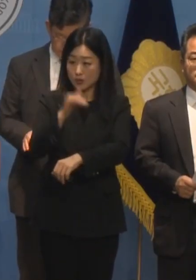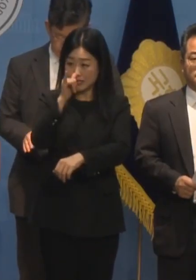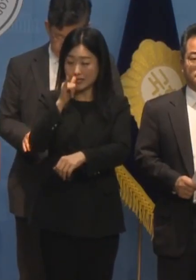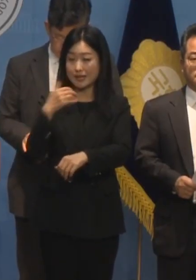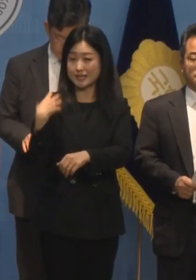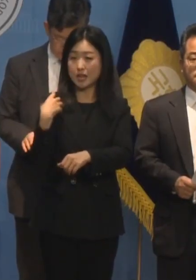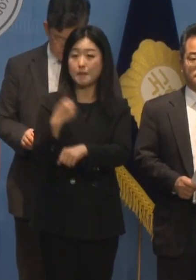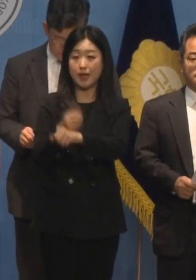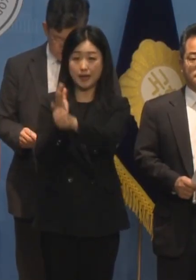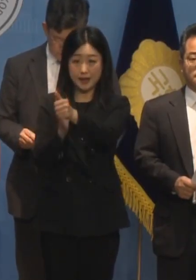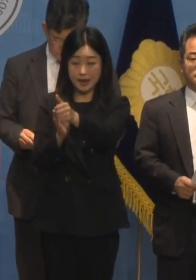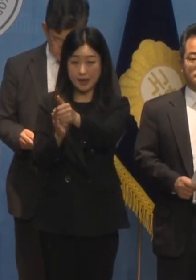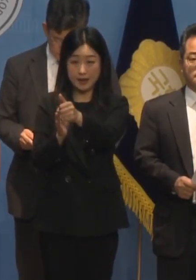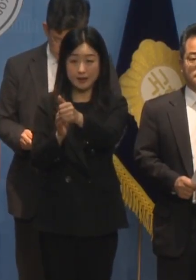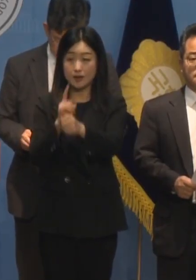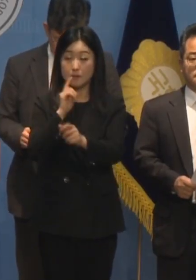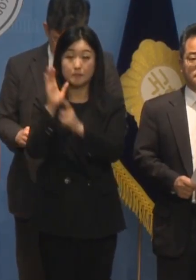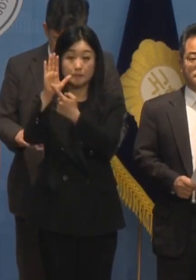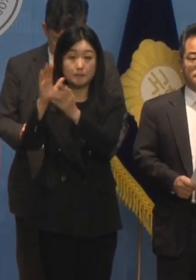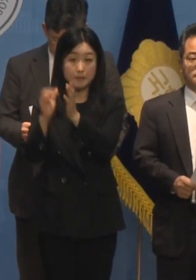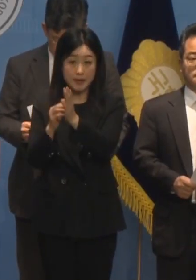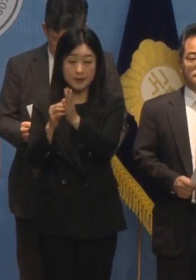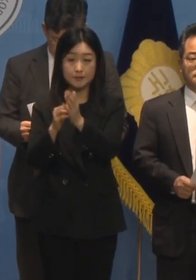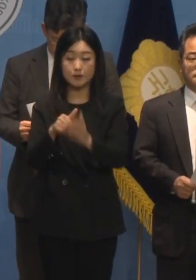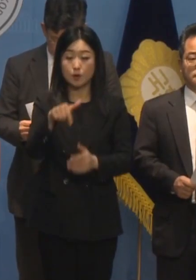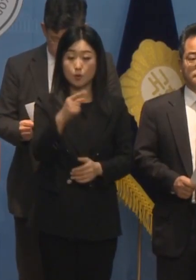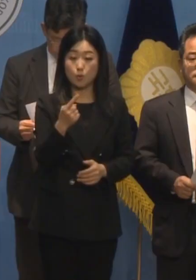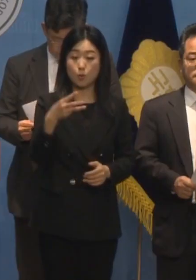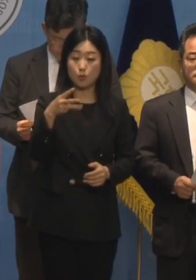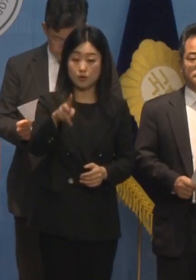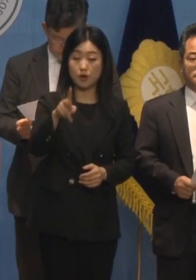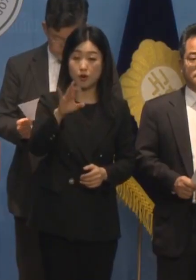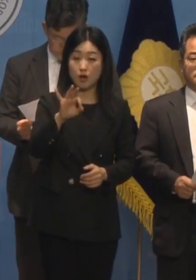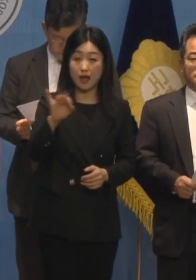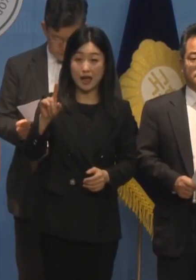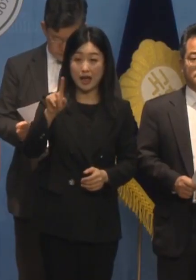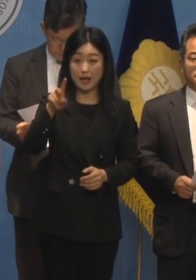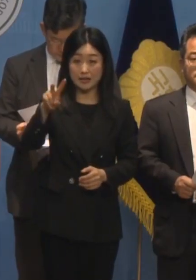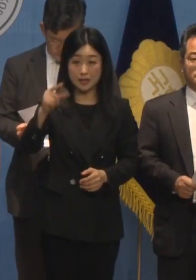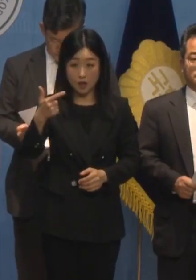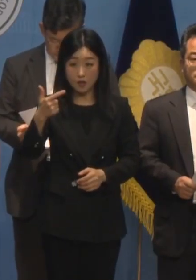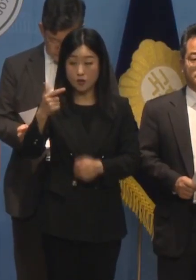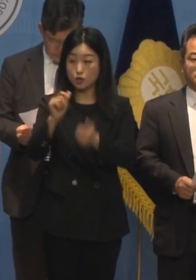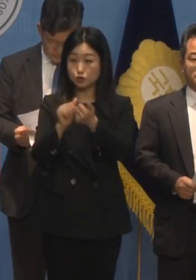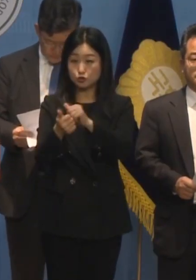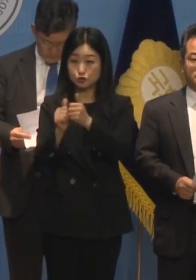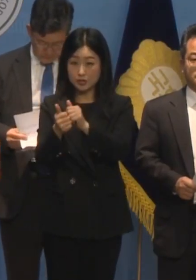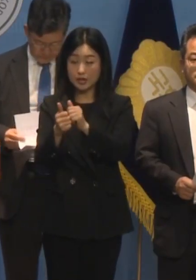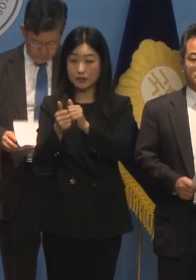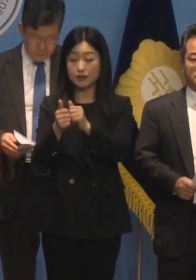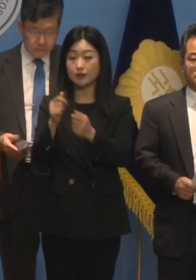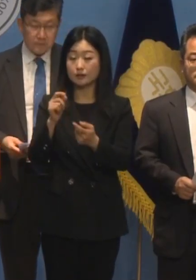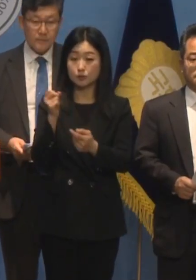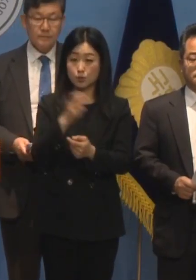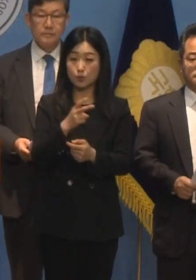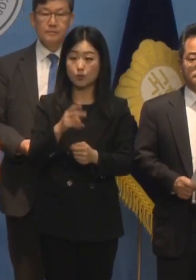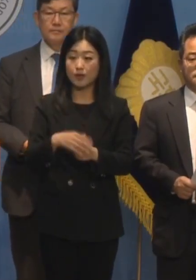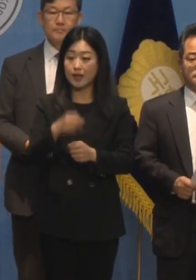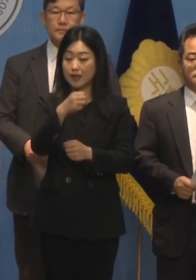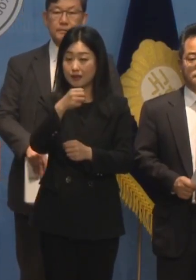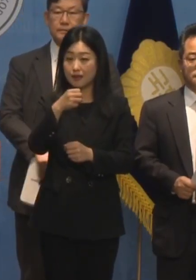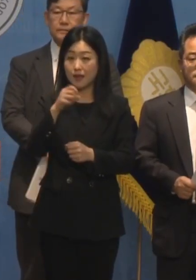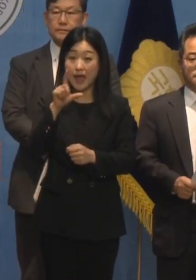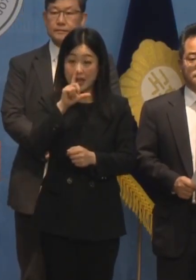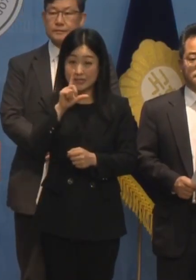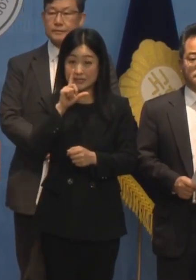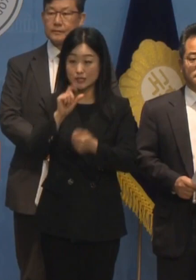그리고 책임을 물을 수 있어야 된다는 겁니다. 고려아연의 유상증자 케이스, 삼성물산 합병 케이스, 그리고 LG물적 분할